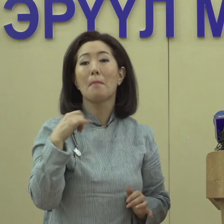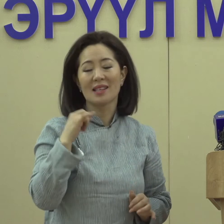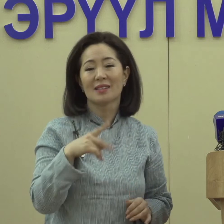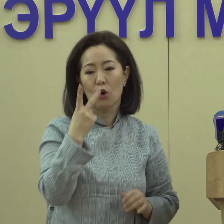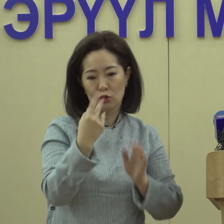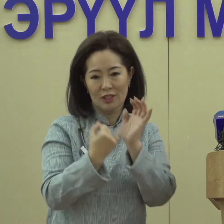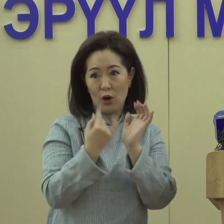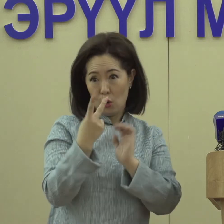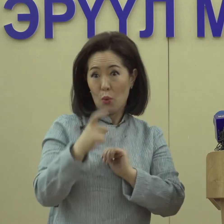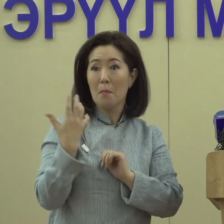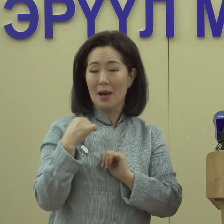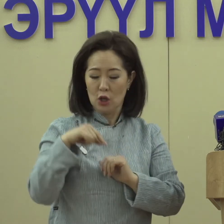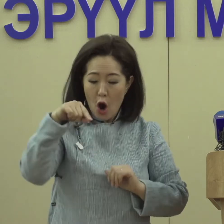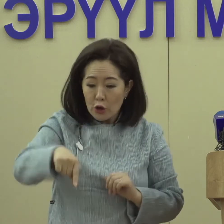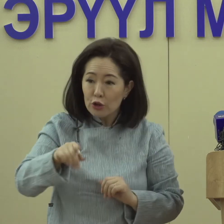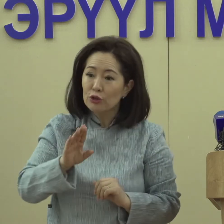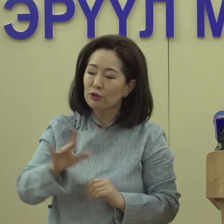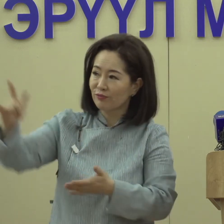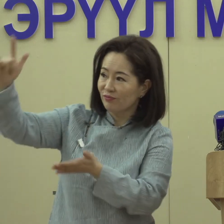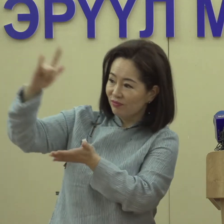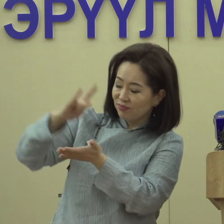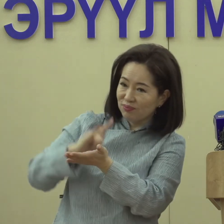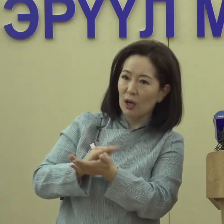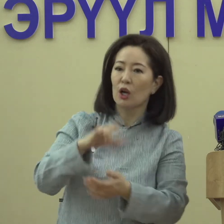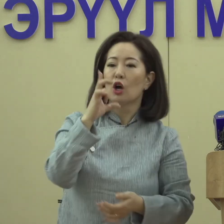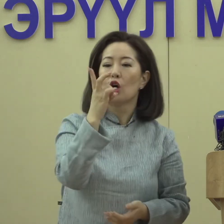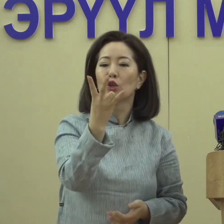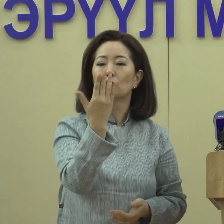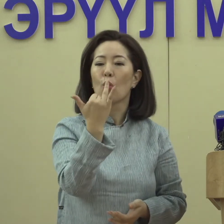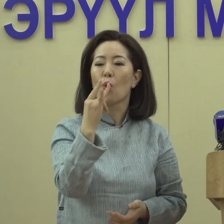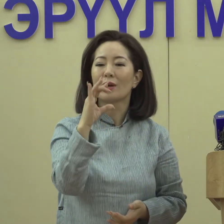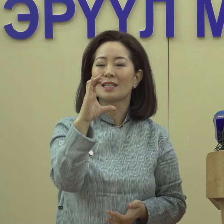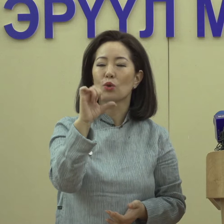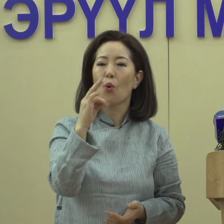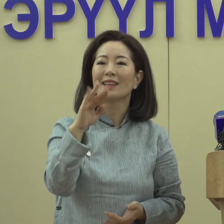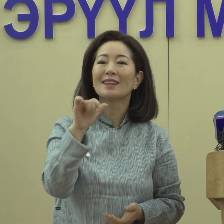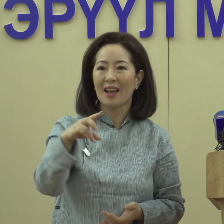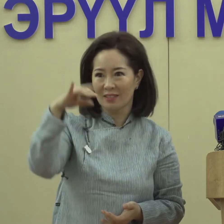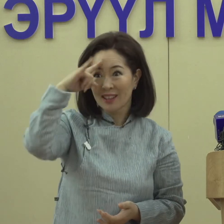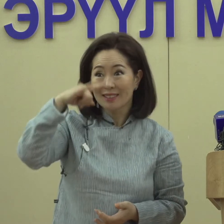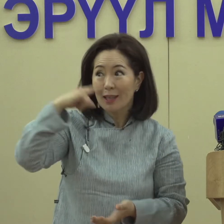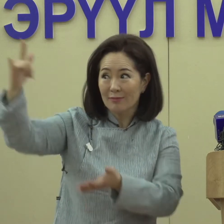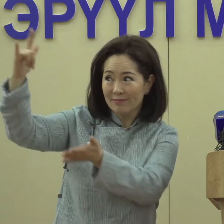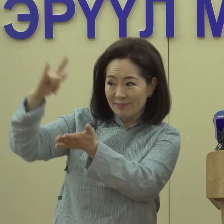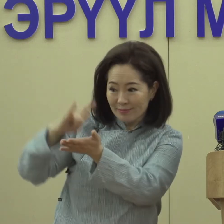өнөөдөр Нурсултан Улаанбаатарын онгоцоор бол 22 иргэн ирсэн. За энэ 22 зорчигч донд бол сэжигтэй